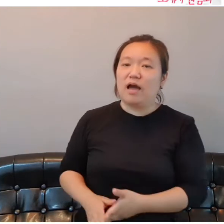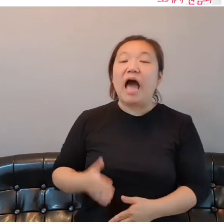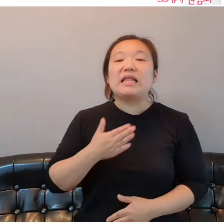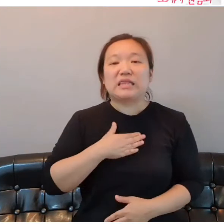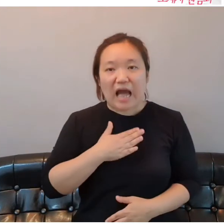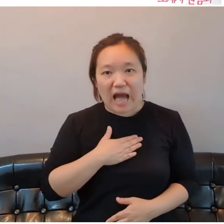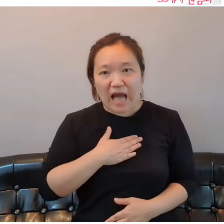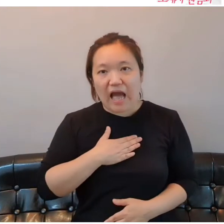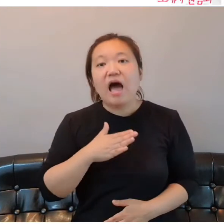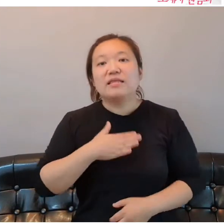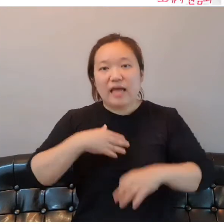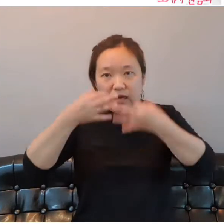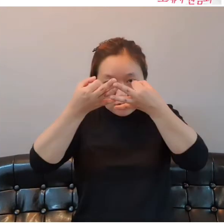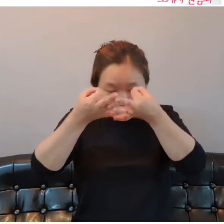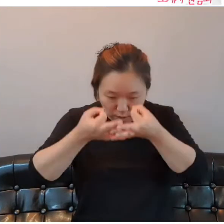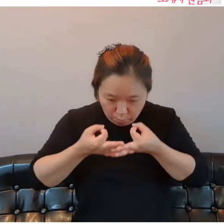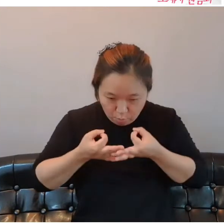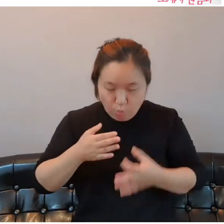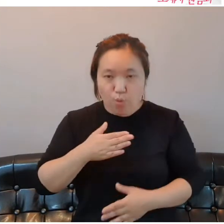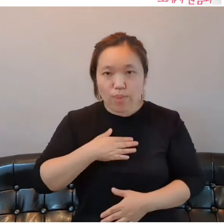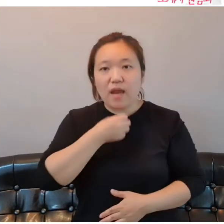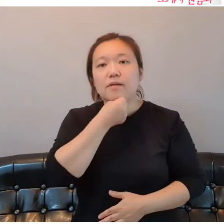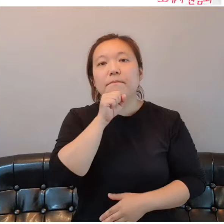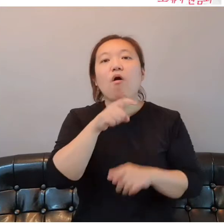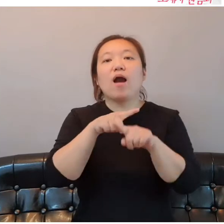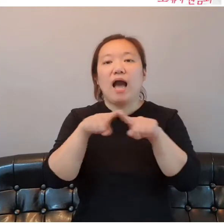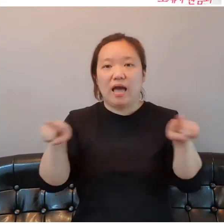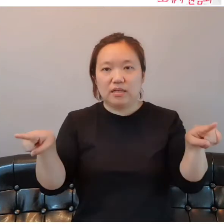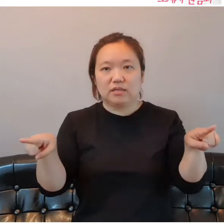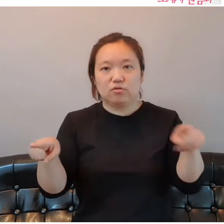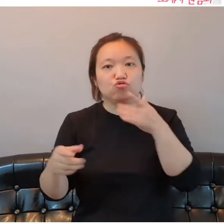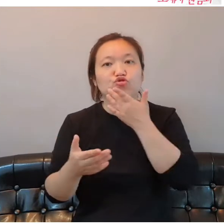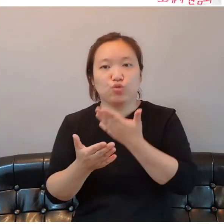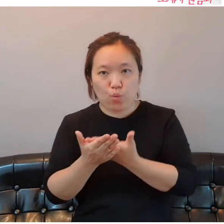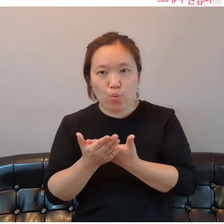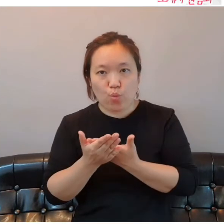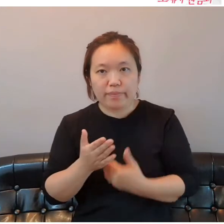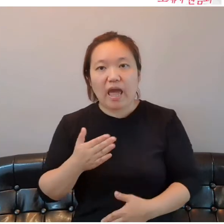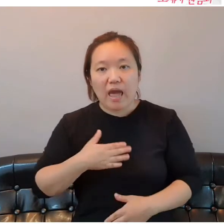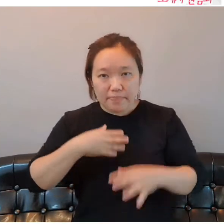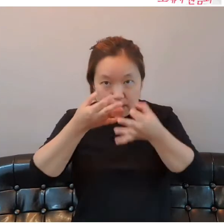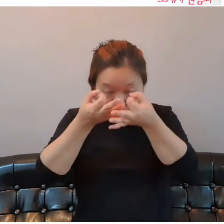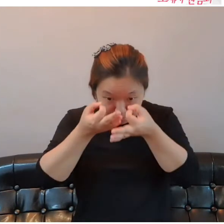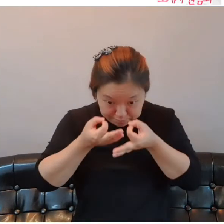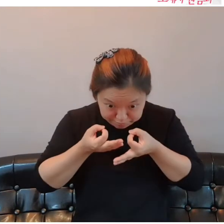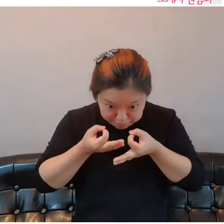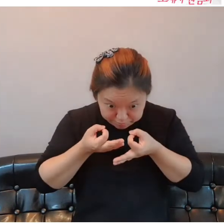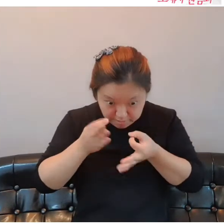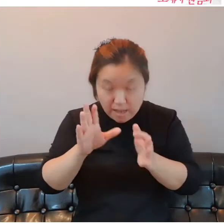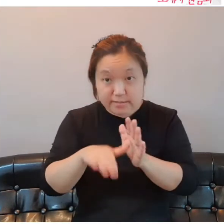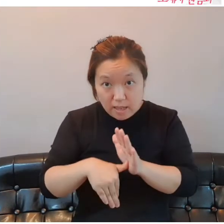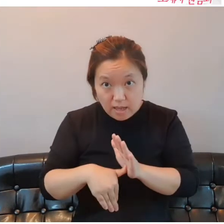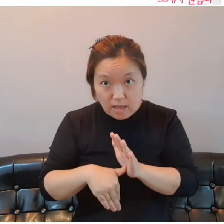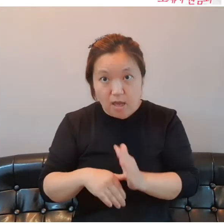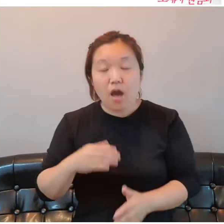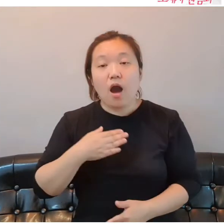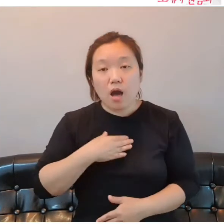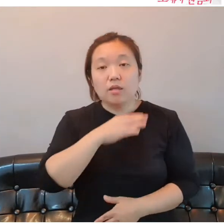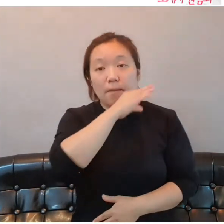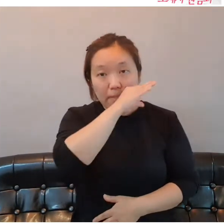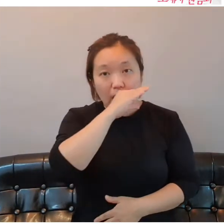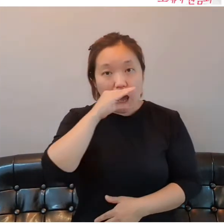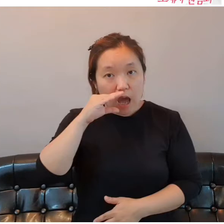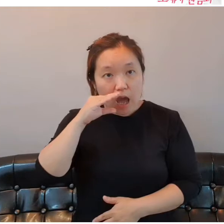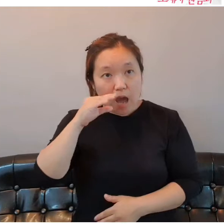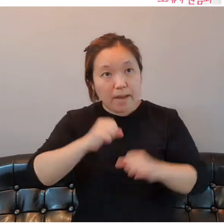어떻게 평가하느냐가 가장 중요합니다. 내가 나를 봤을 때 옳은 일을 했으면 옳은 것이에요. 내가